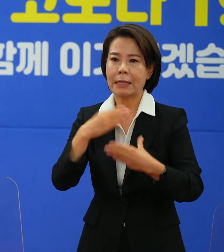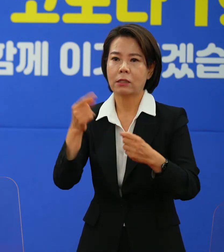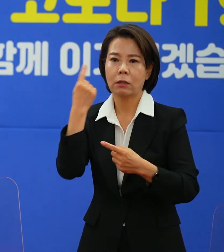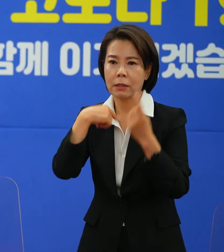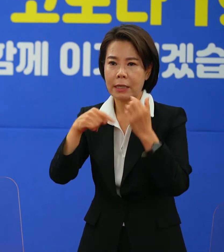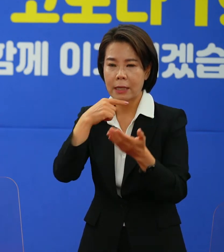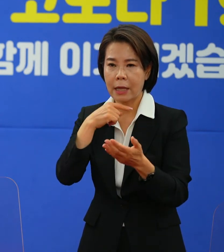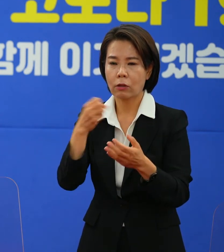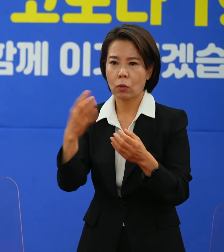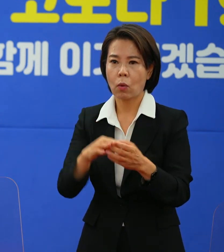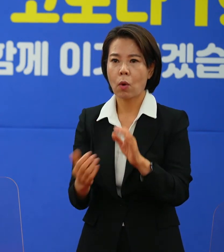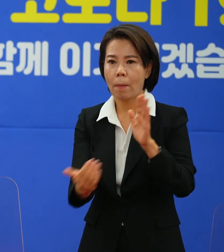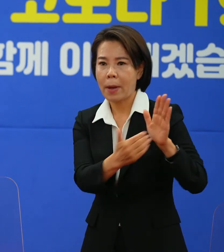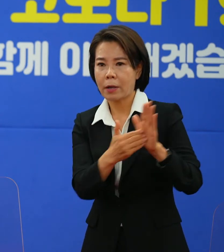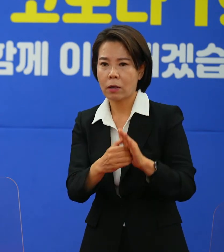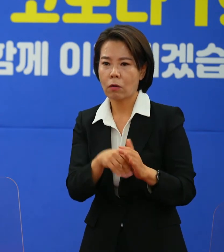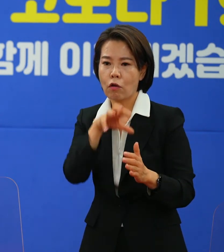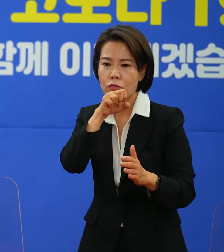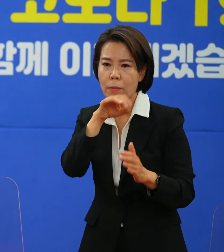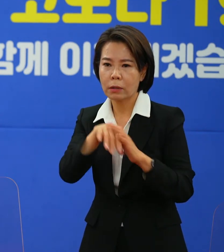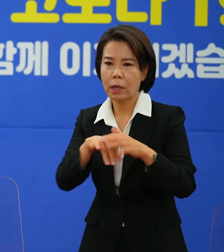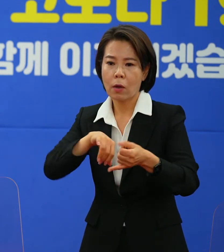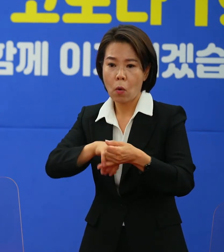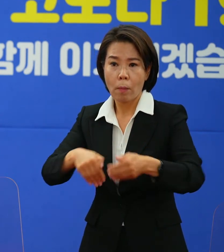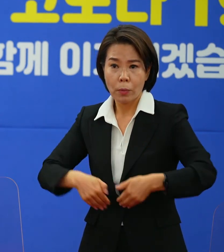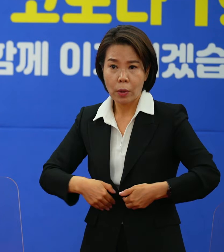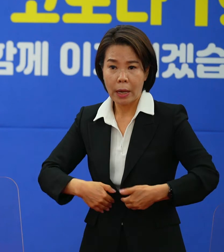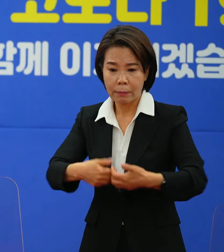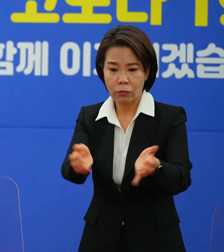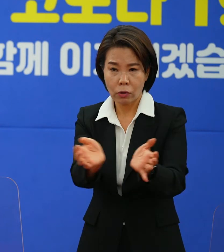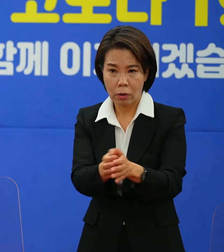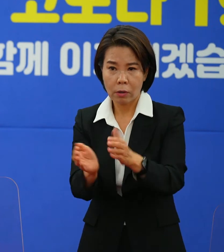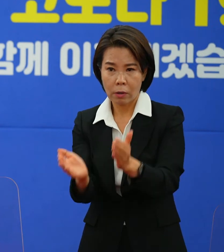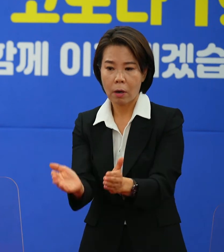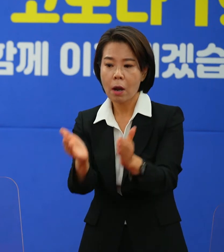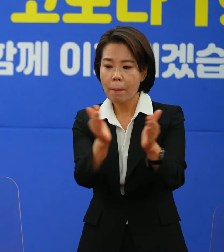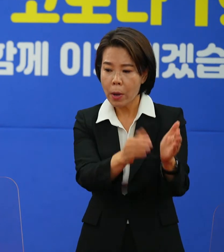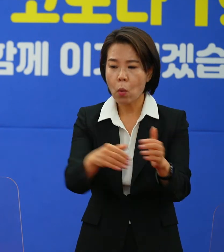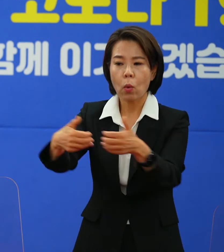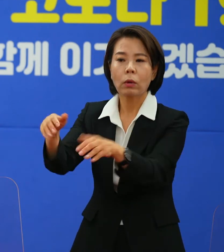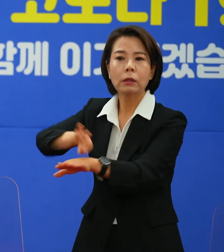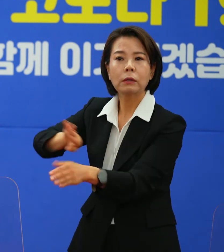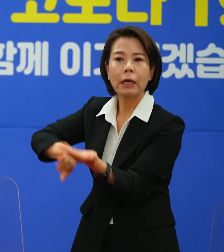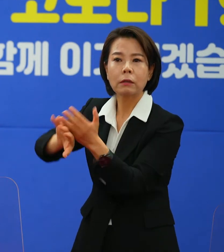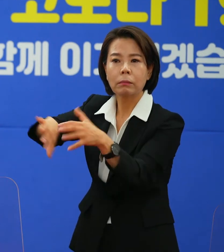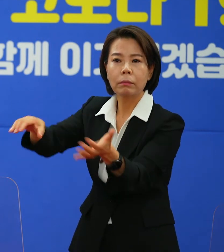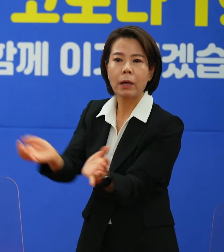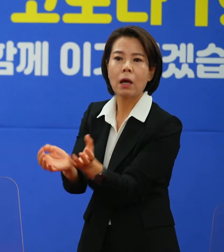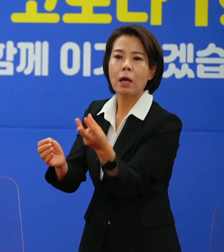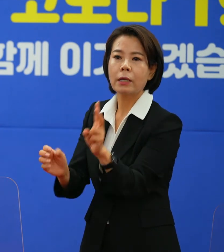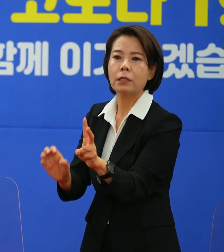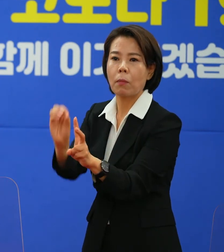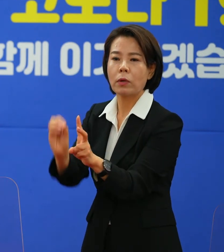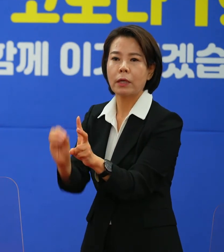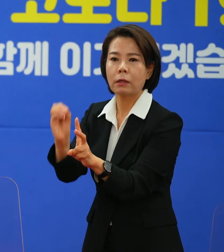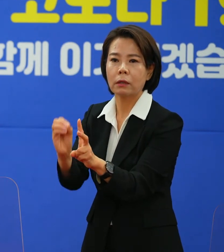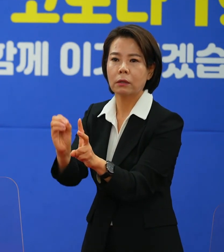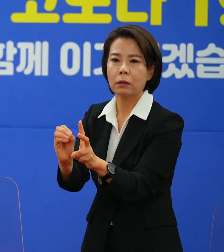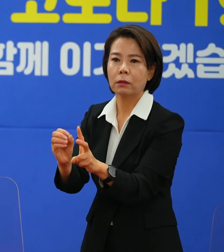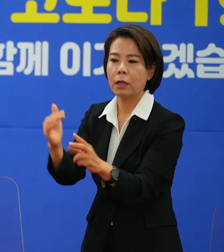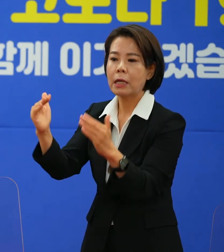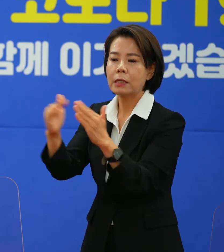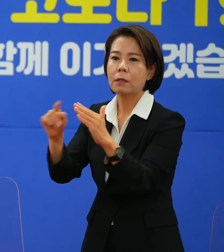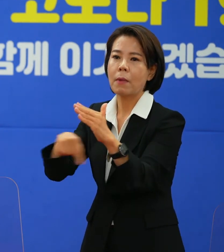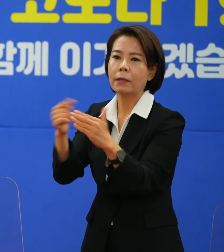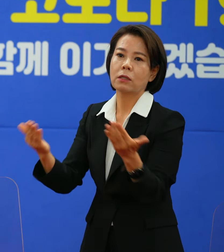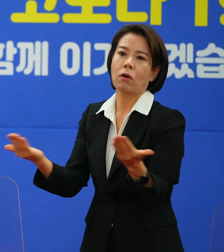재난, 방역, 민원 등 필수 부서를 제외한 전 부서별 인원에서 20% 범위 내에서 재택